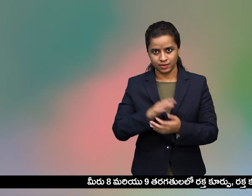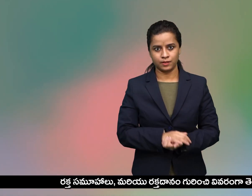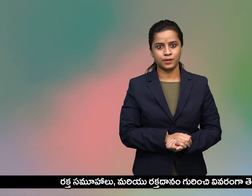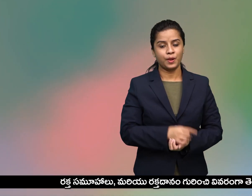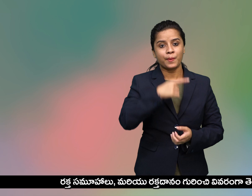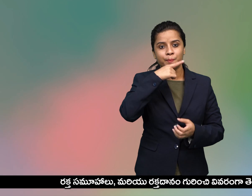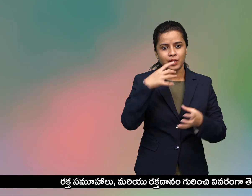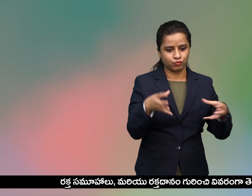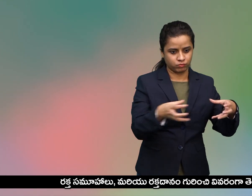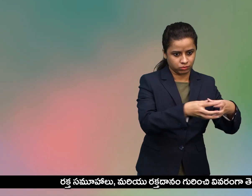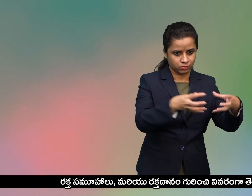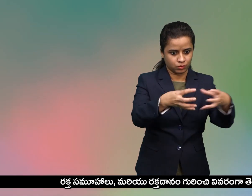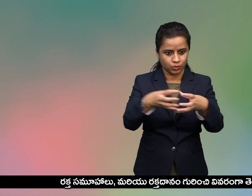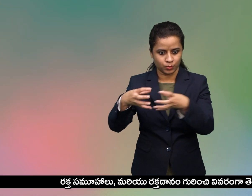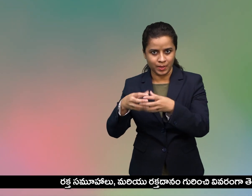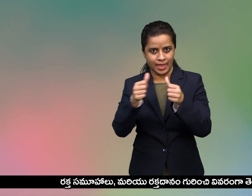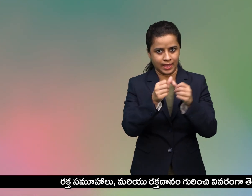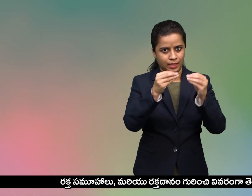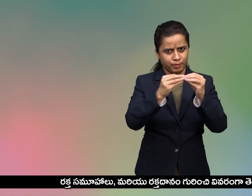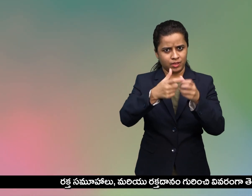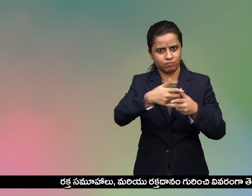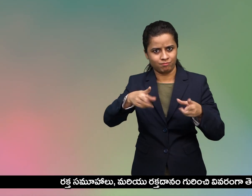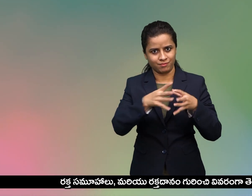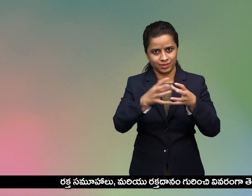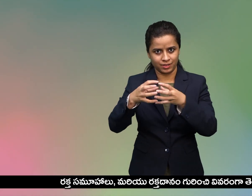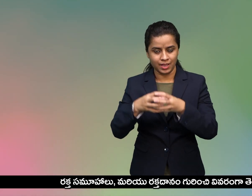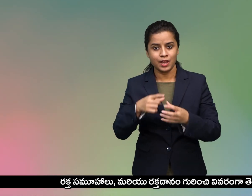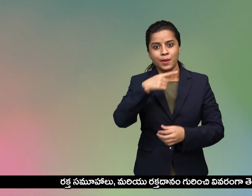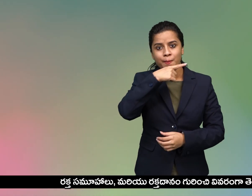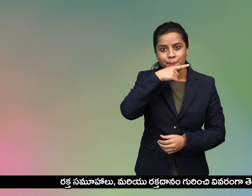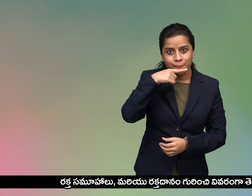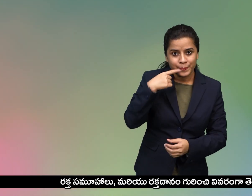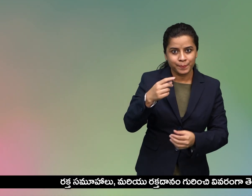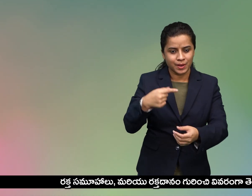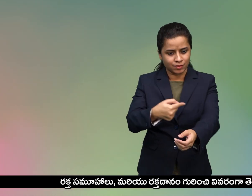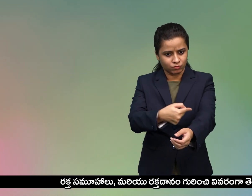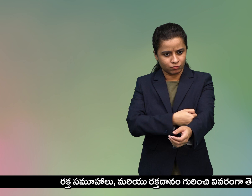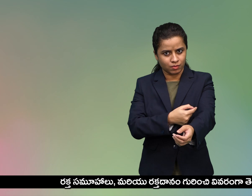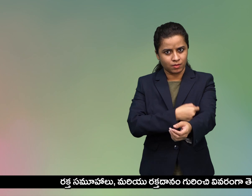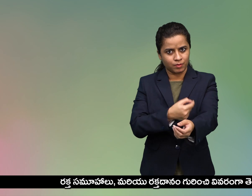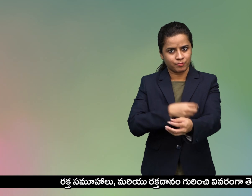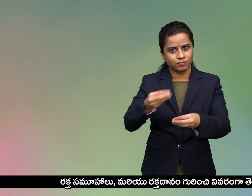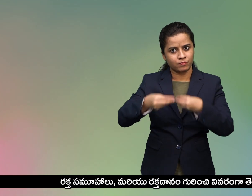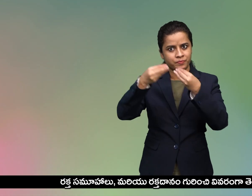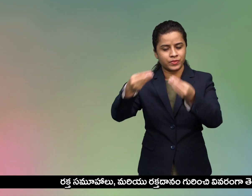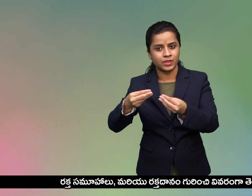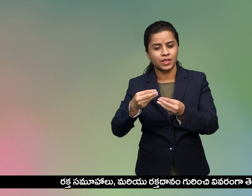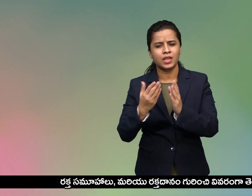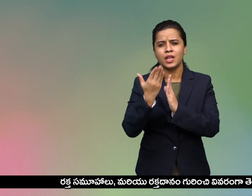రక్త సమూహాలు మరియు రక్తదానం గురించి వివరంగా తెలుసుకున్నారు.